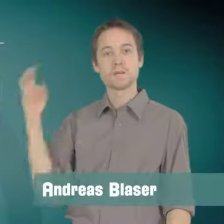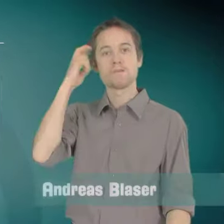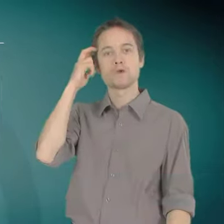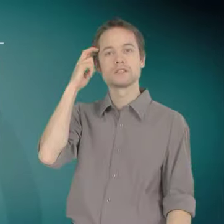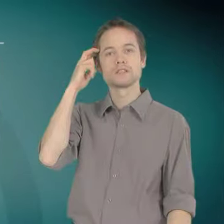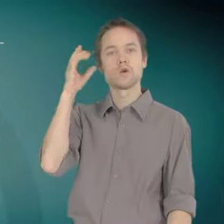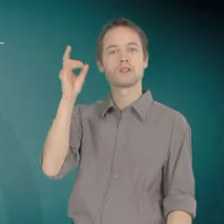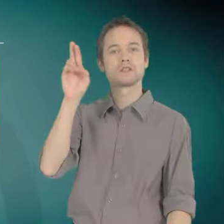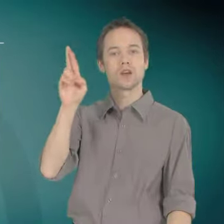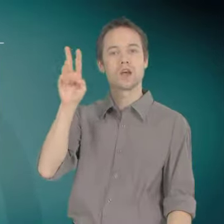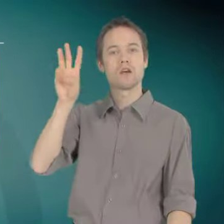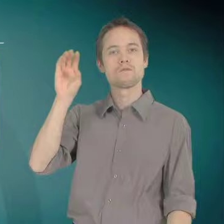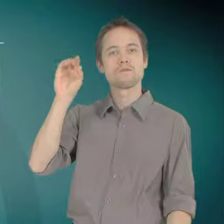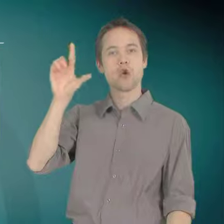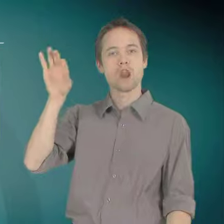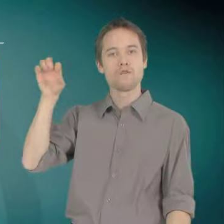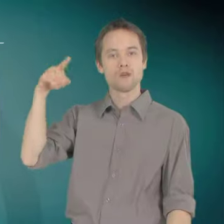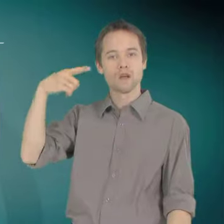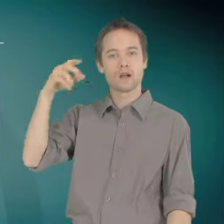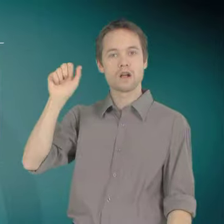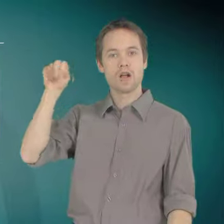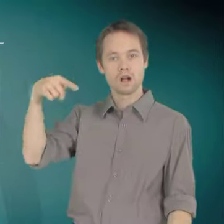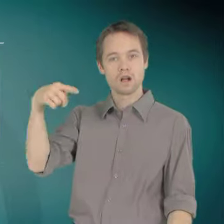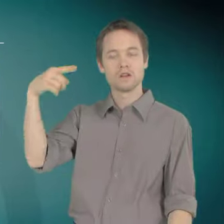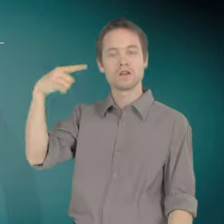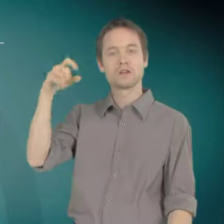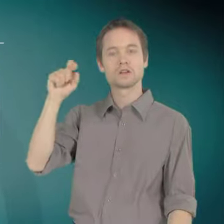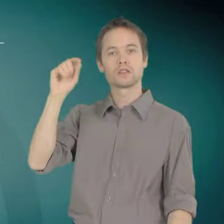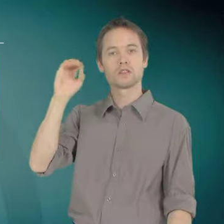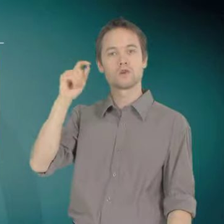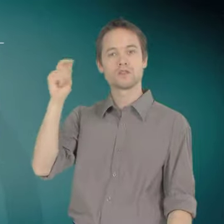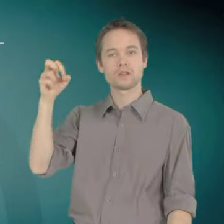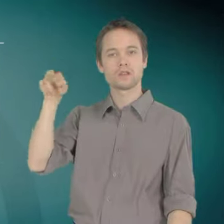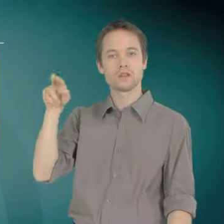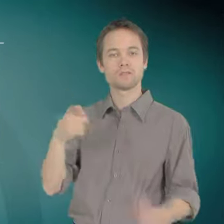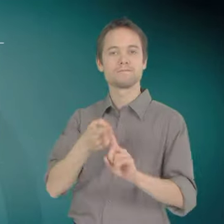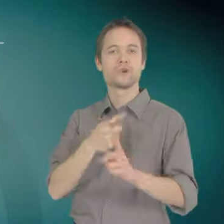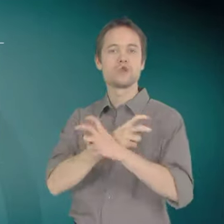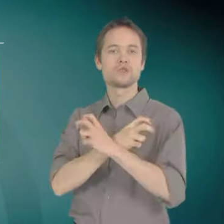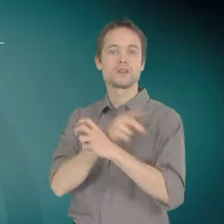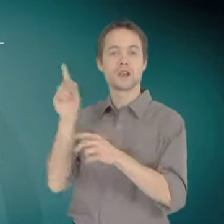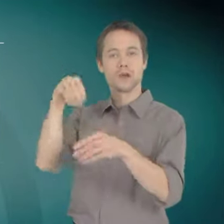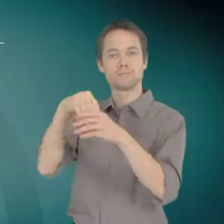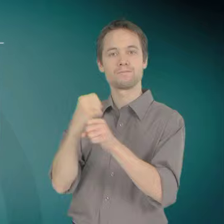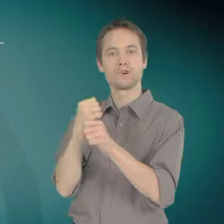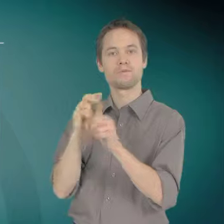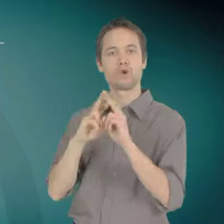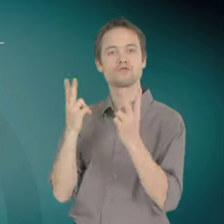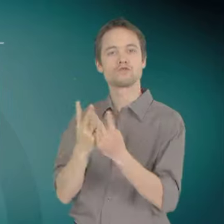professor dr wolfgang gstöttner der an der universitätsklinik für hno erkrankungen akh